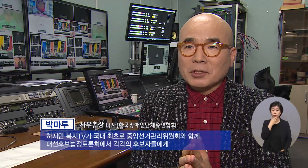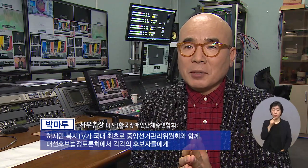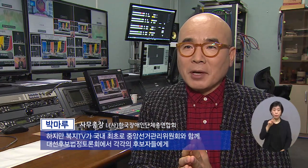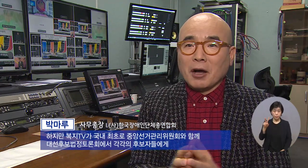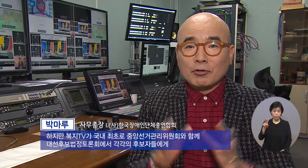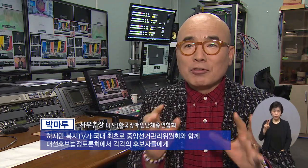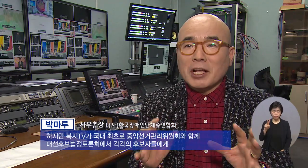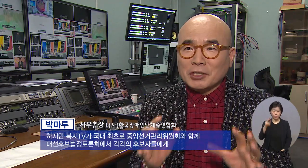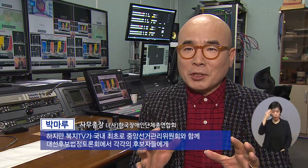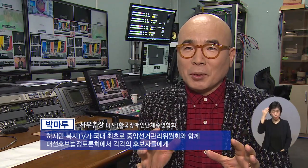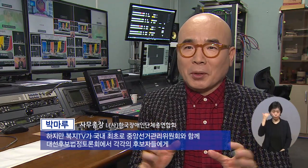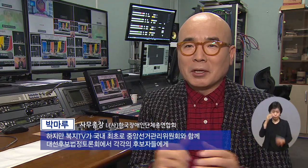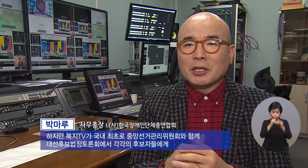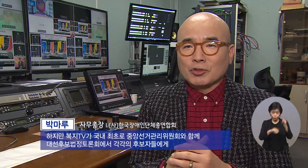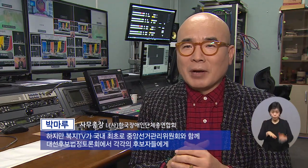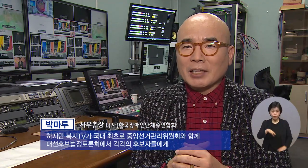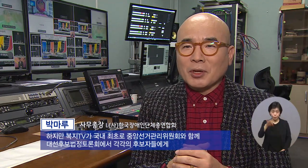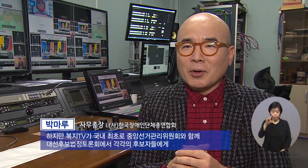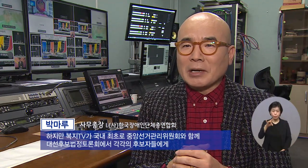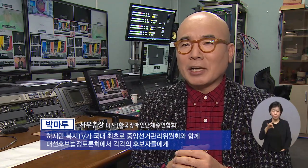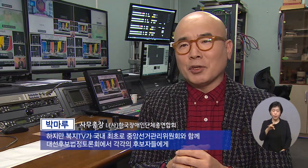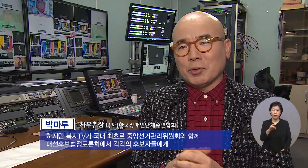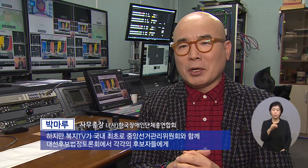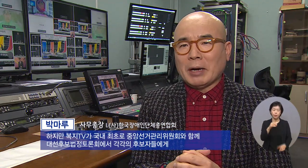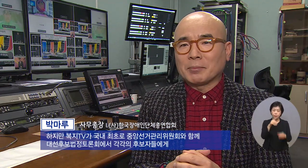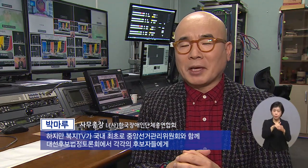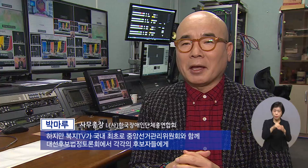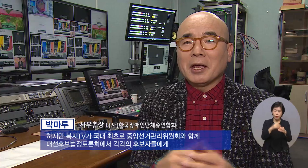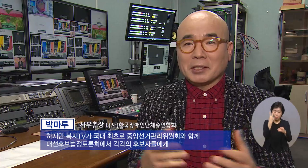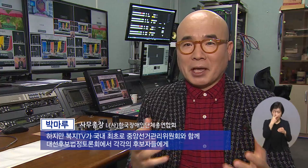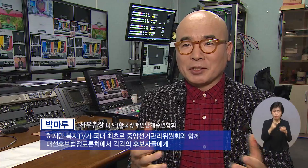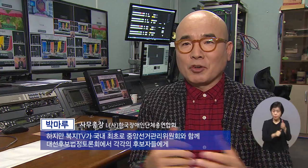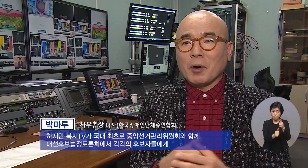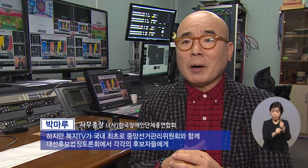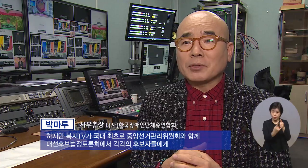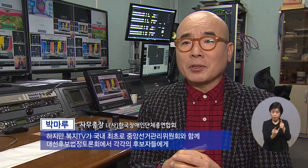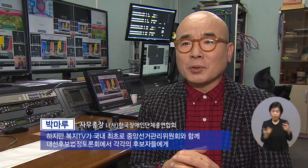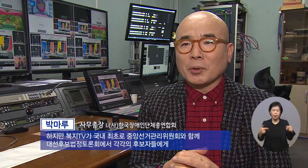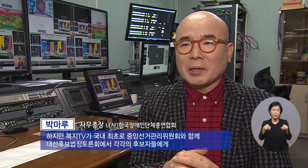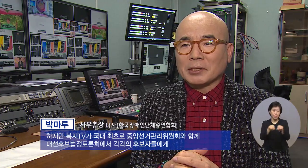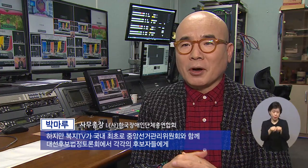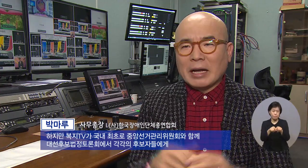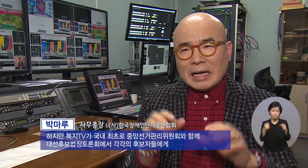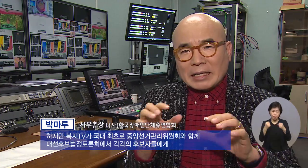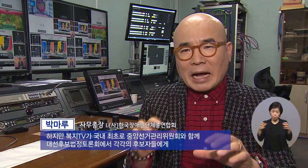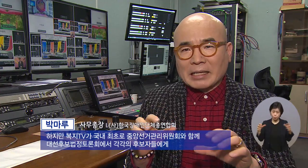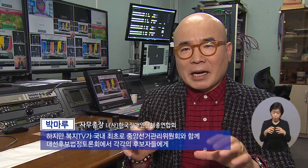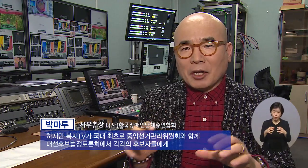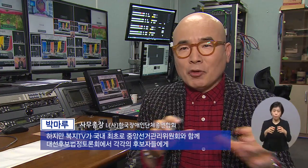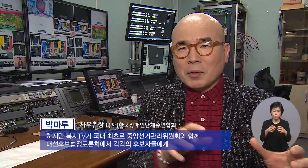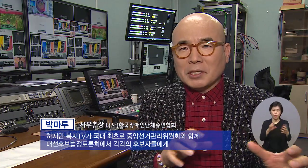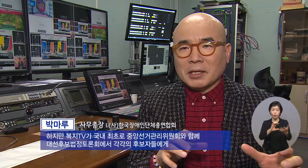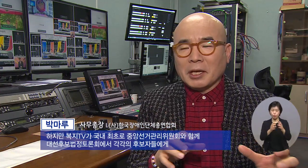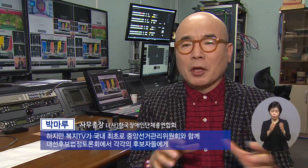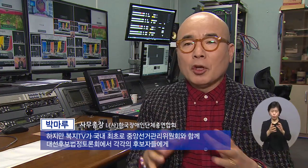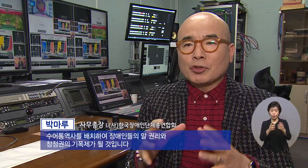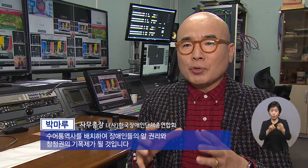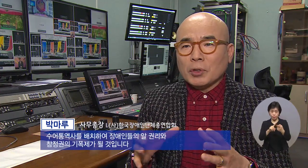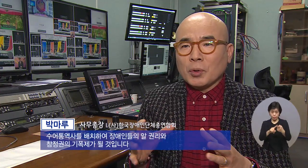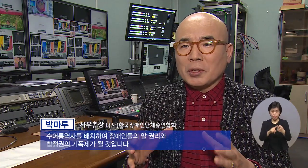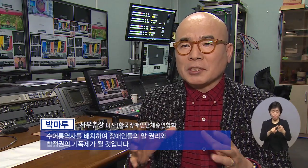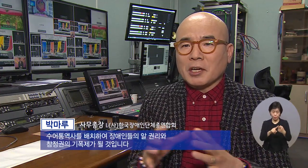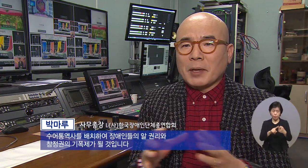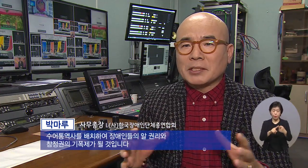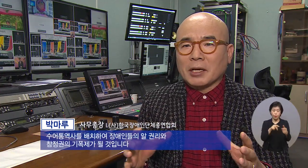복지TV가 국내 최초로 중앙선거관리위원회와 함께 대선 후보 법정 토론회에서 각각의 후보자들에게